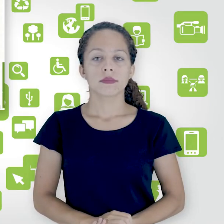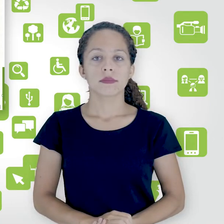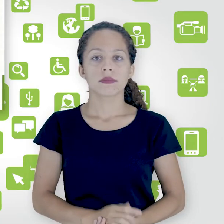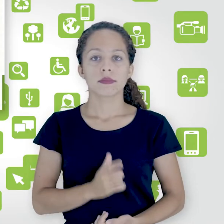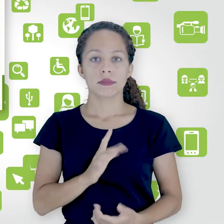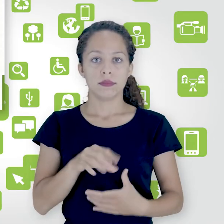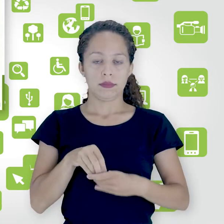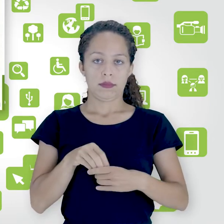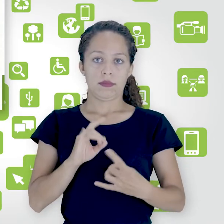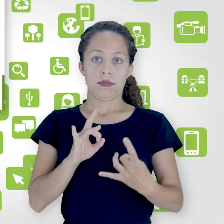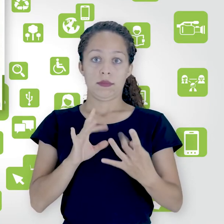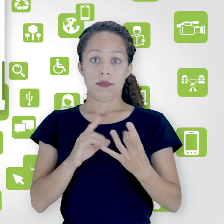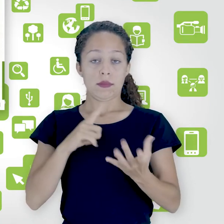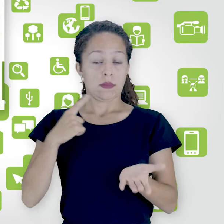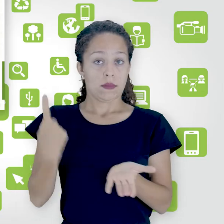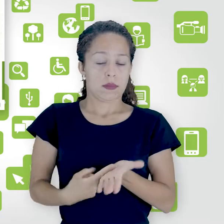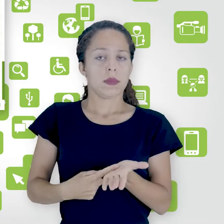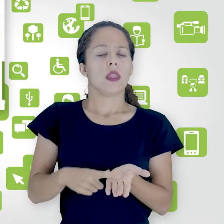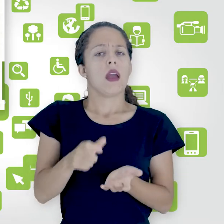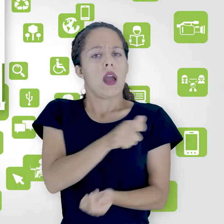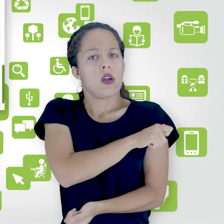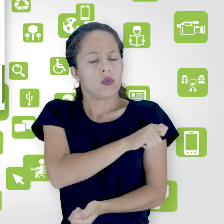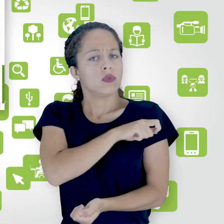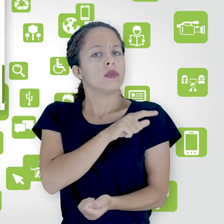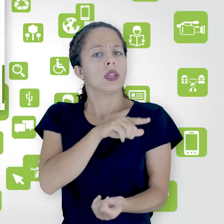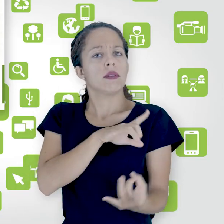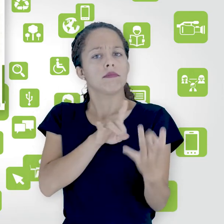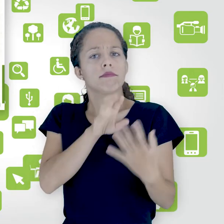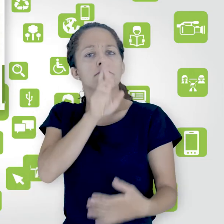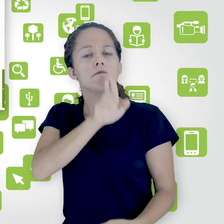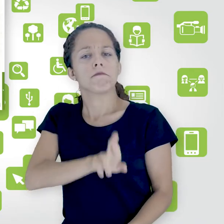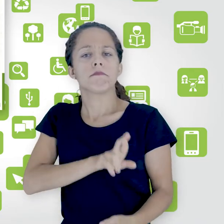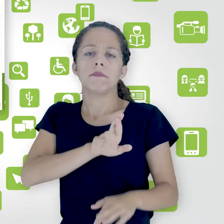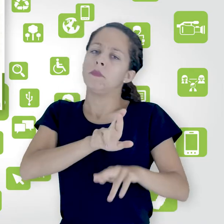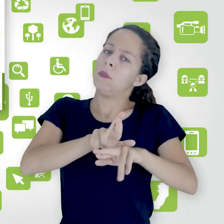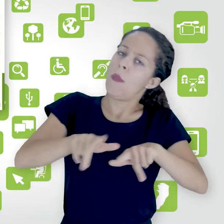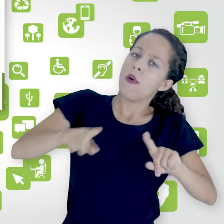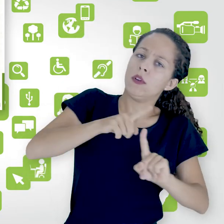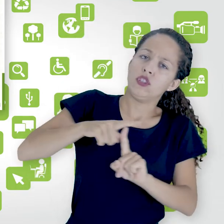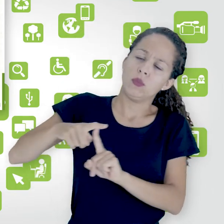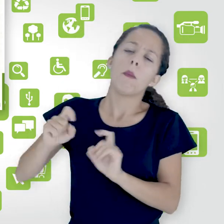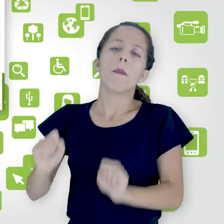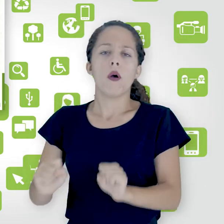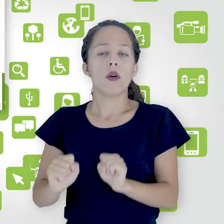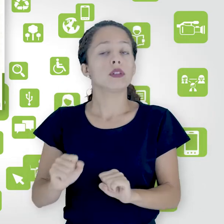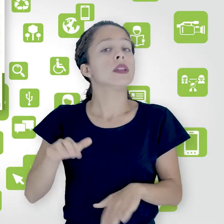Em feedback combinado, o aluno vai receber vários tipos de feedback de acordo com a resposta que ele escolher.